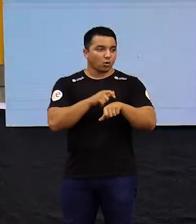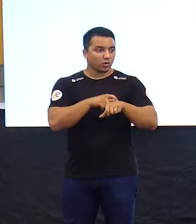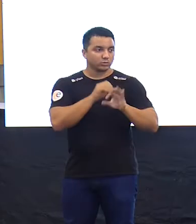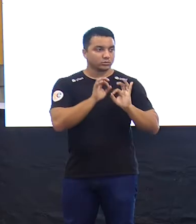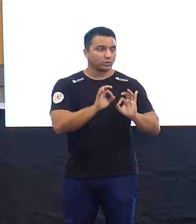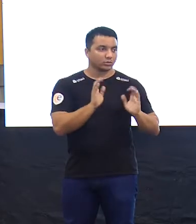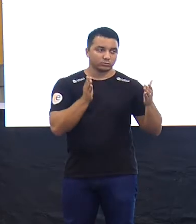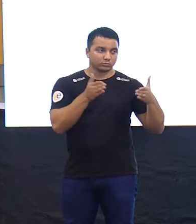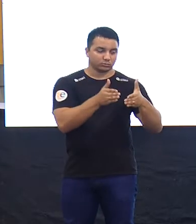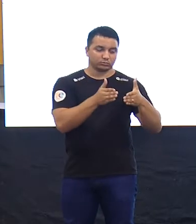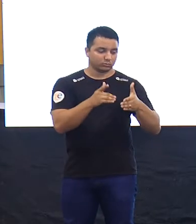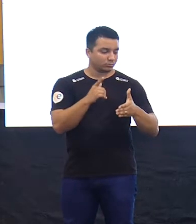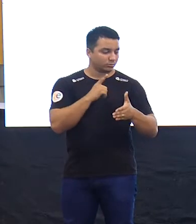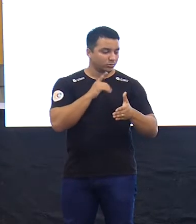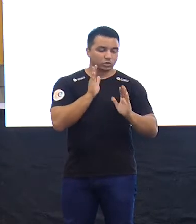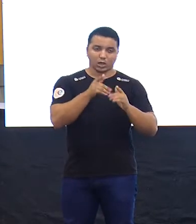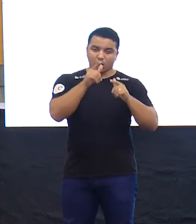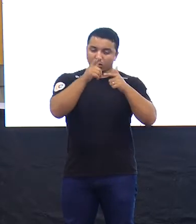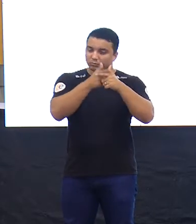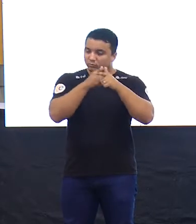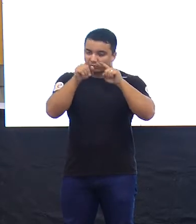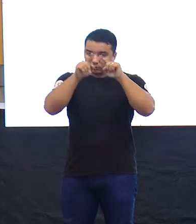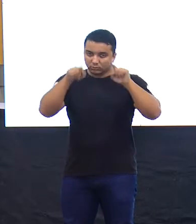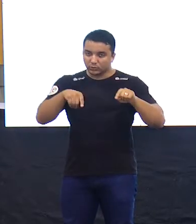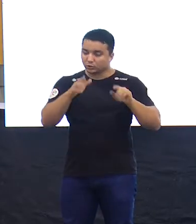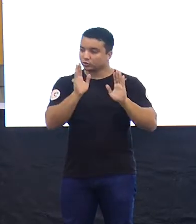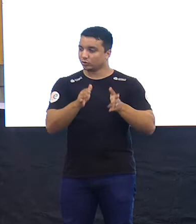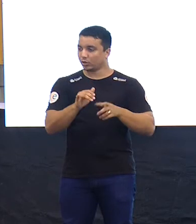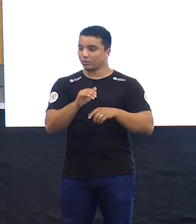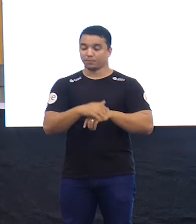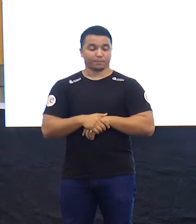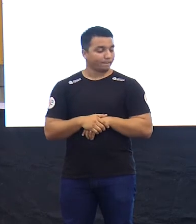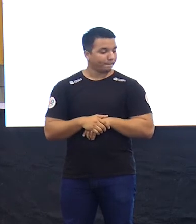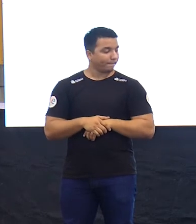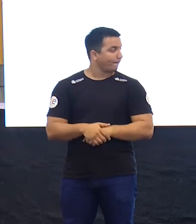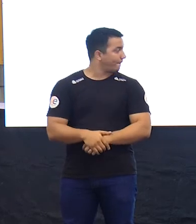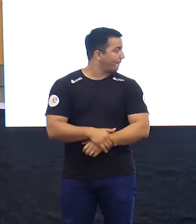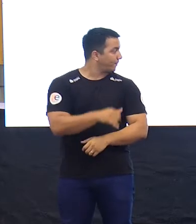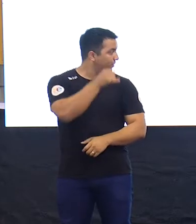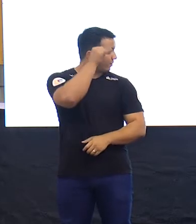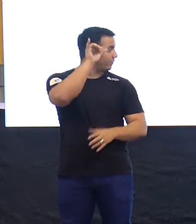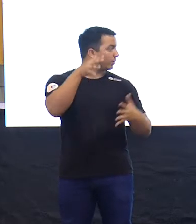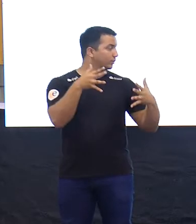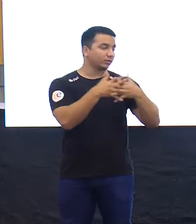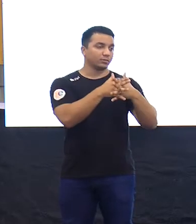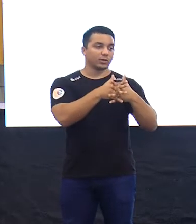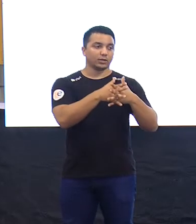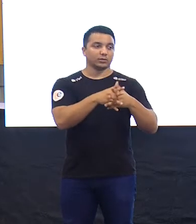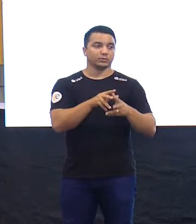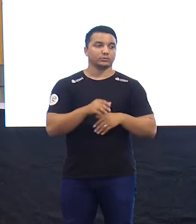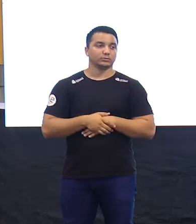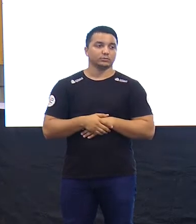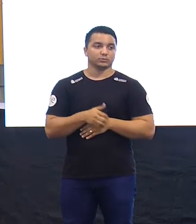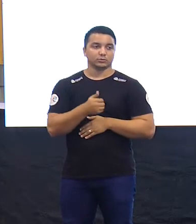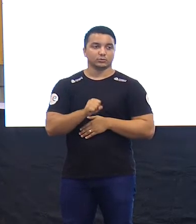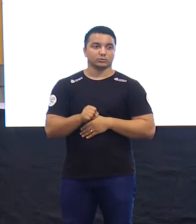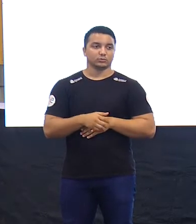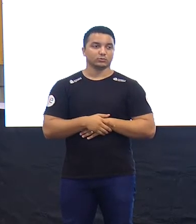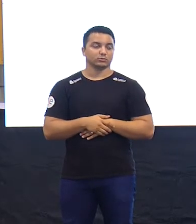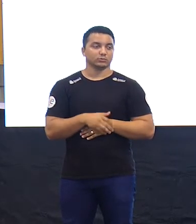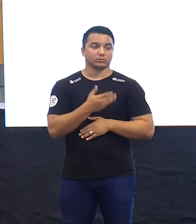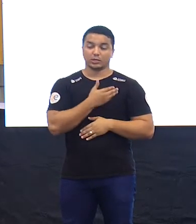aqui, bem dentro do que a gente tinha planejado, para não atrapalhar e não tomar nem um segundo da aula do meu